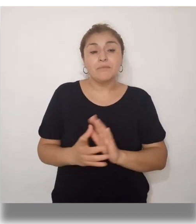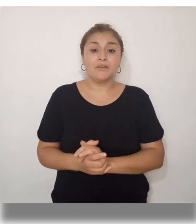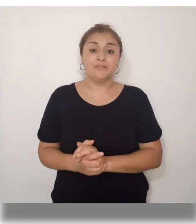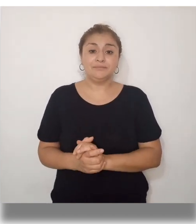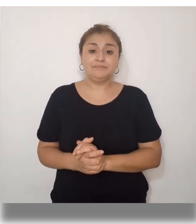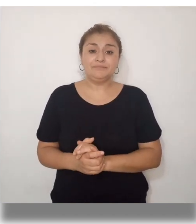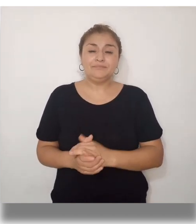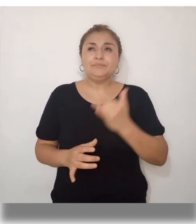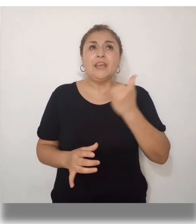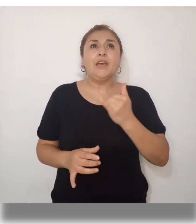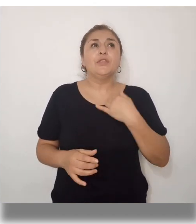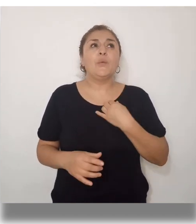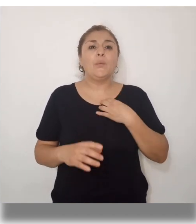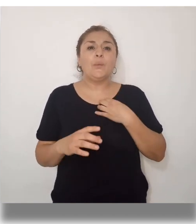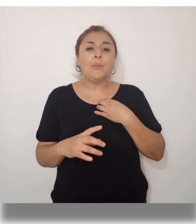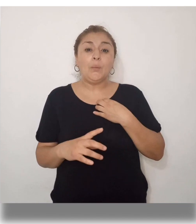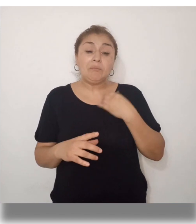tan eficiente